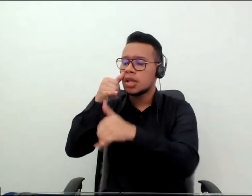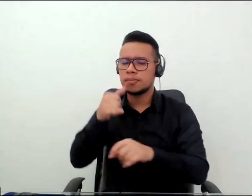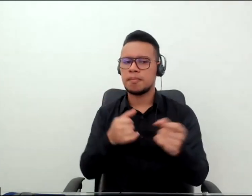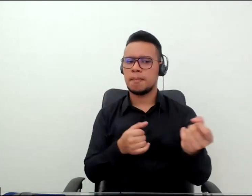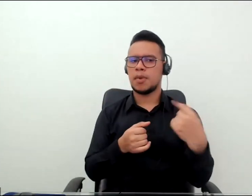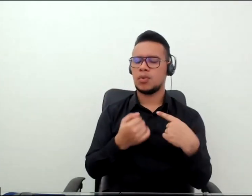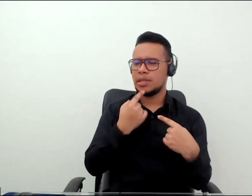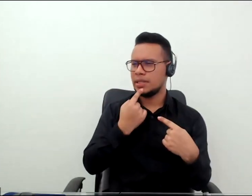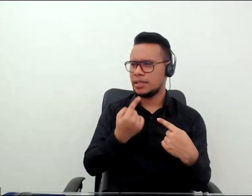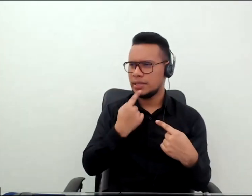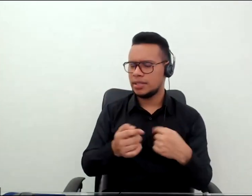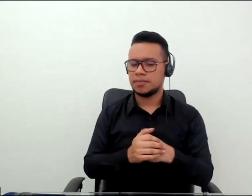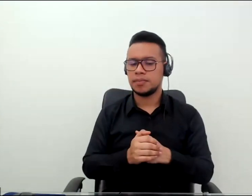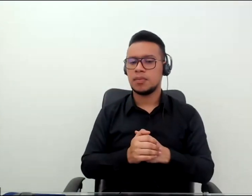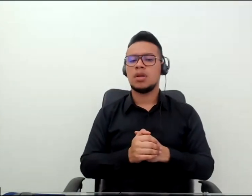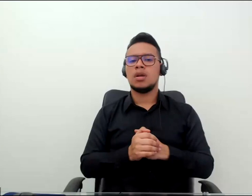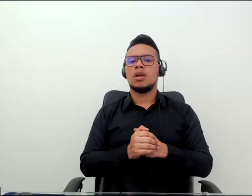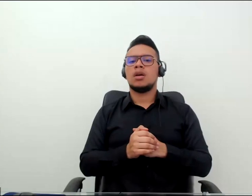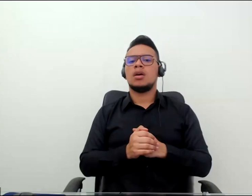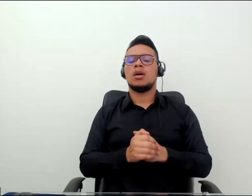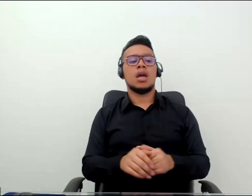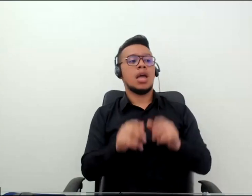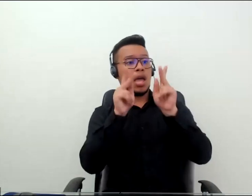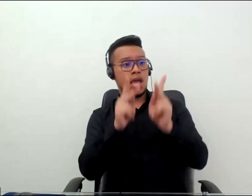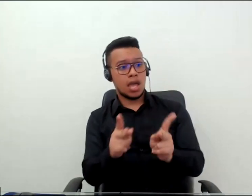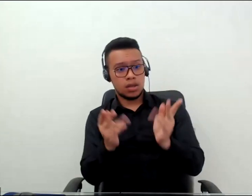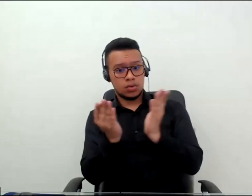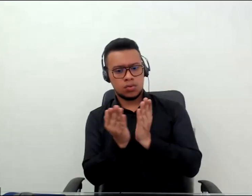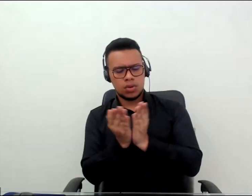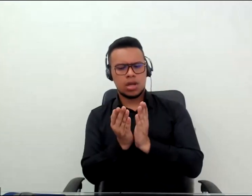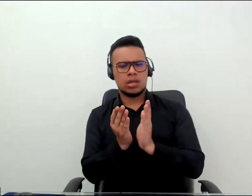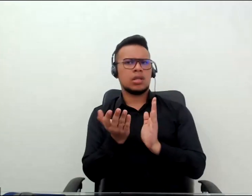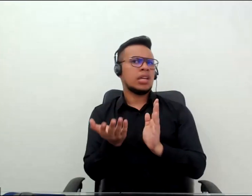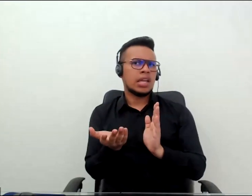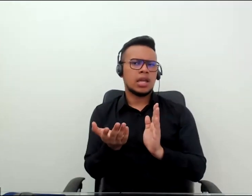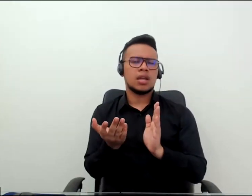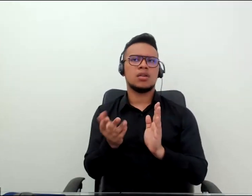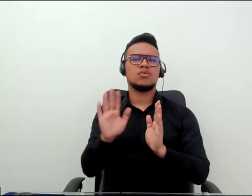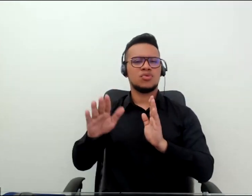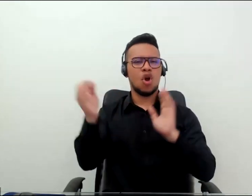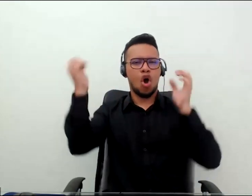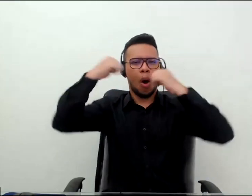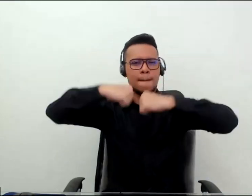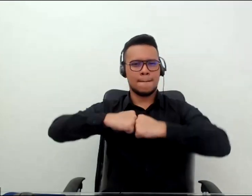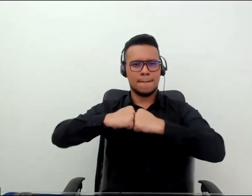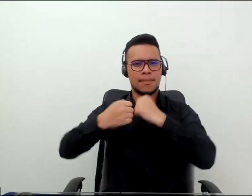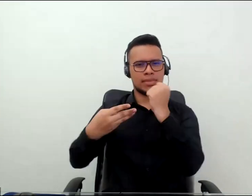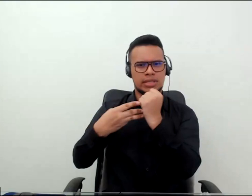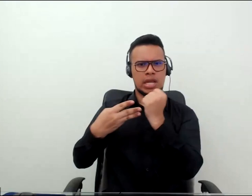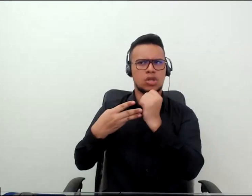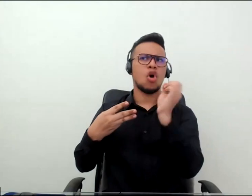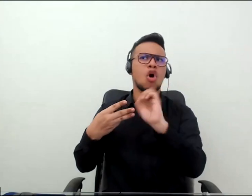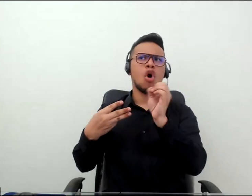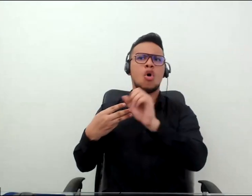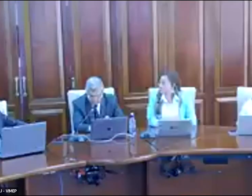si son estudiantes que se encuentran en el marco de nuestro convenio sena como tú lo has dicho dice no solo el sena tenemos